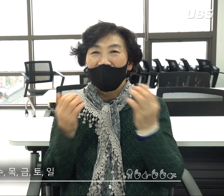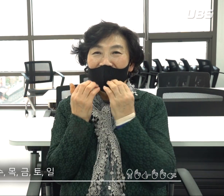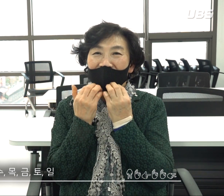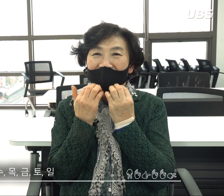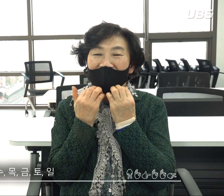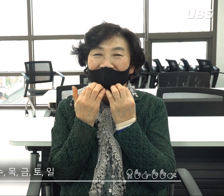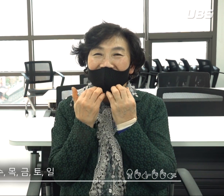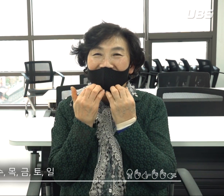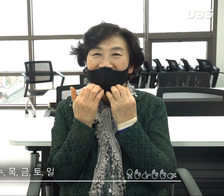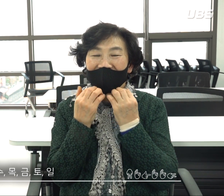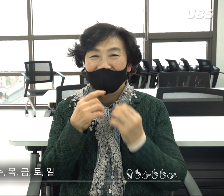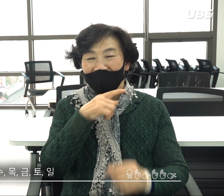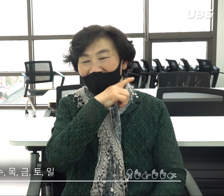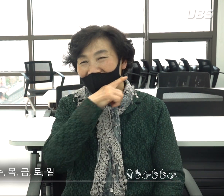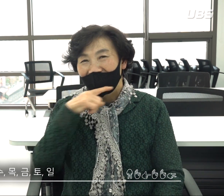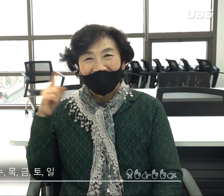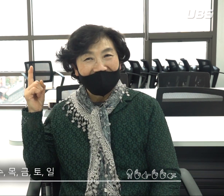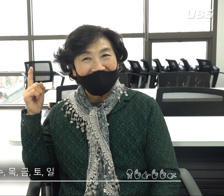토,